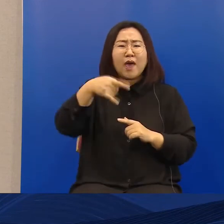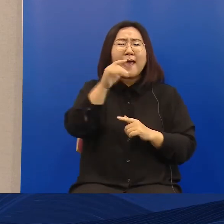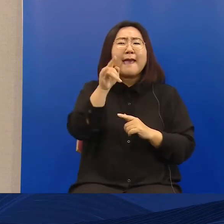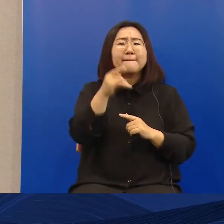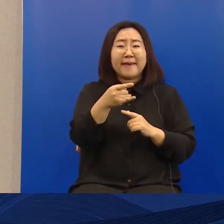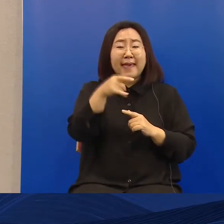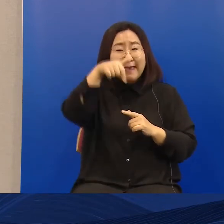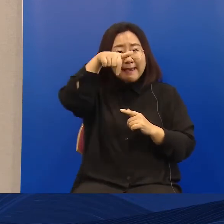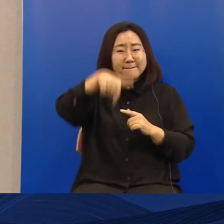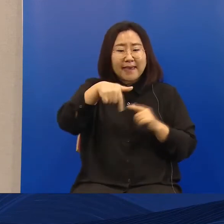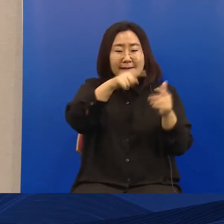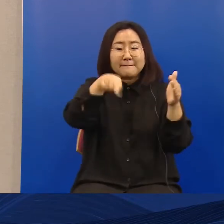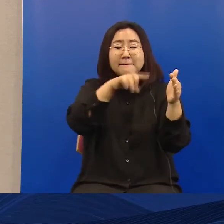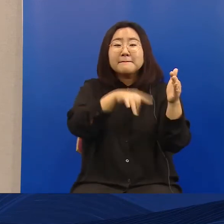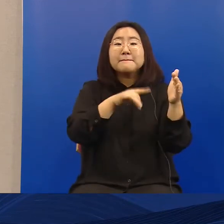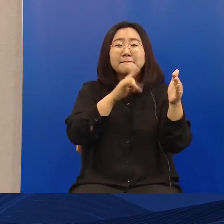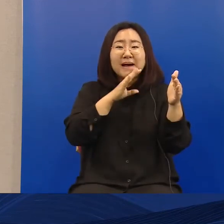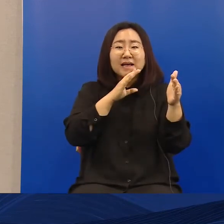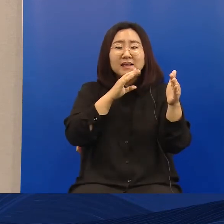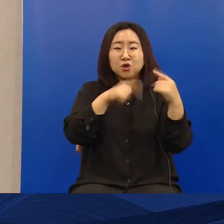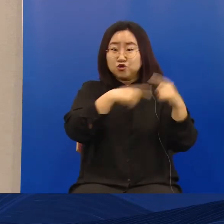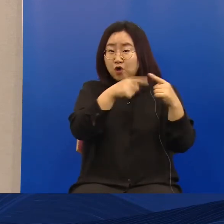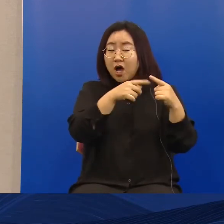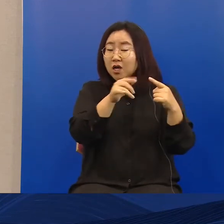대한 액세스의 중요성을 강조하고 있습니다.